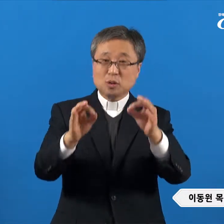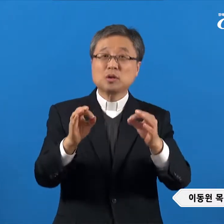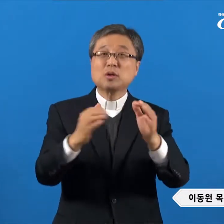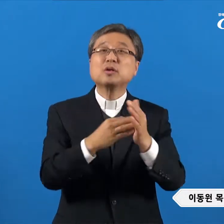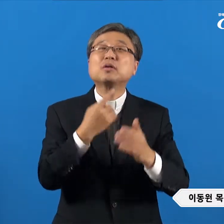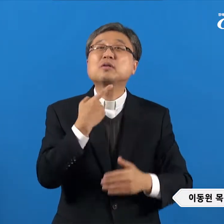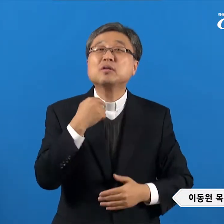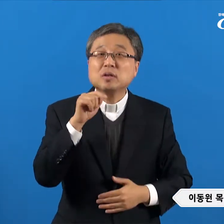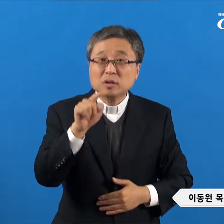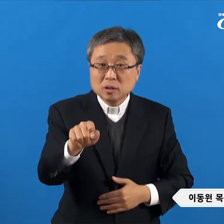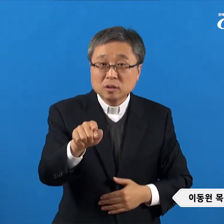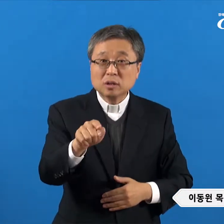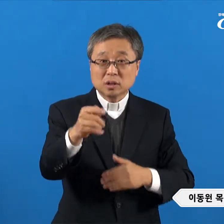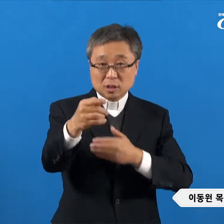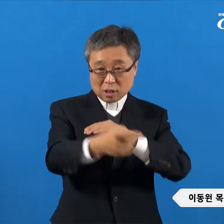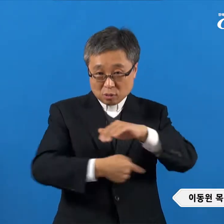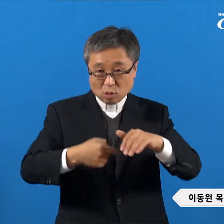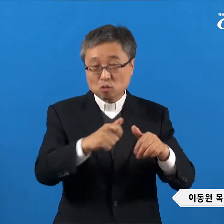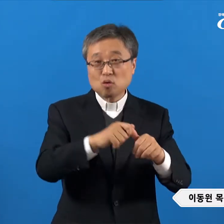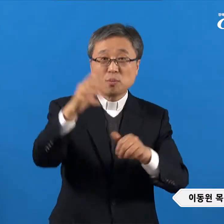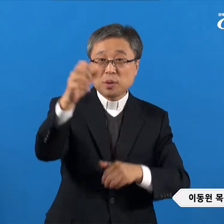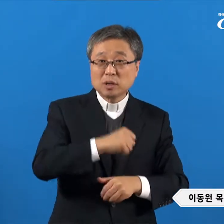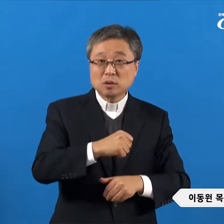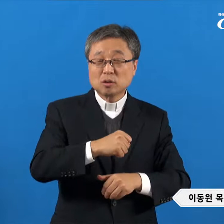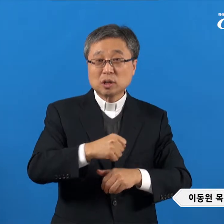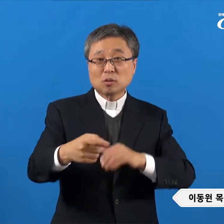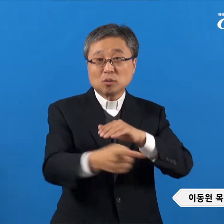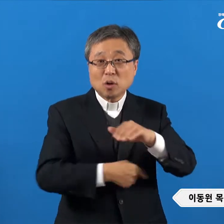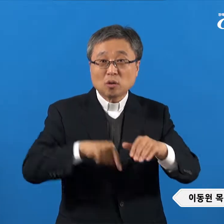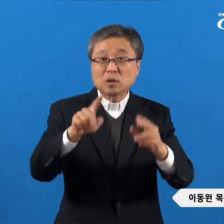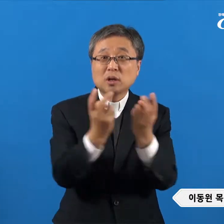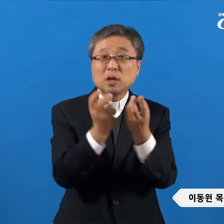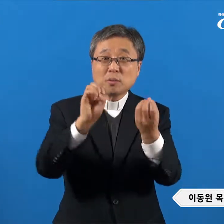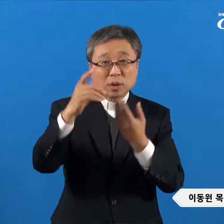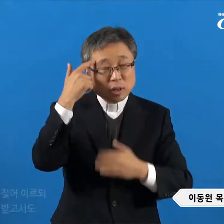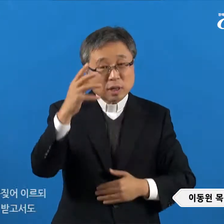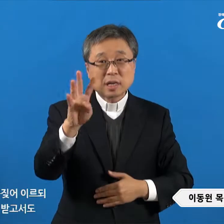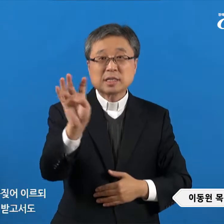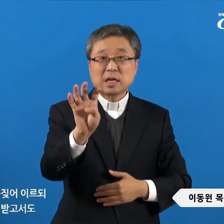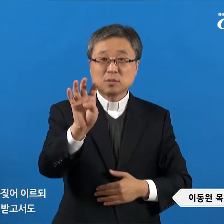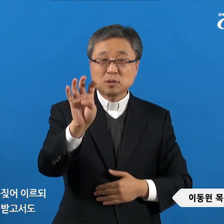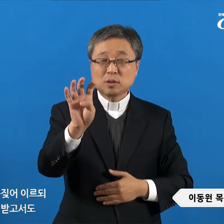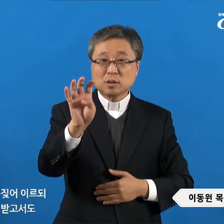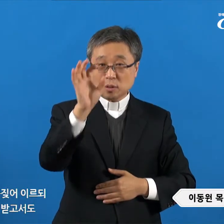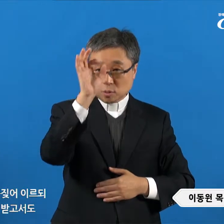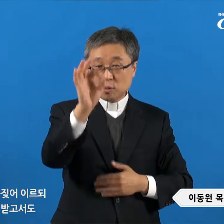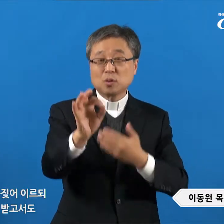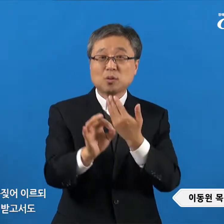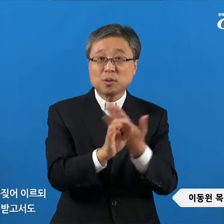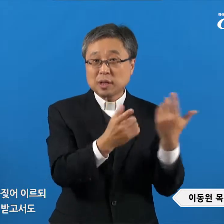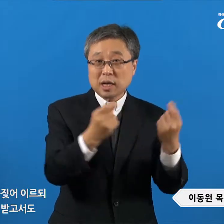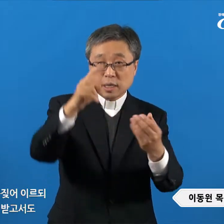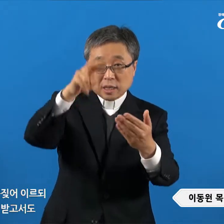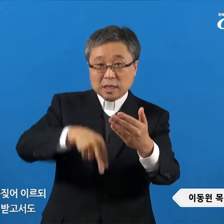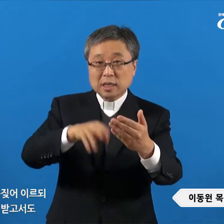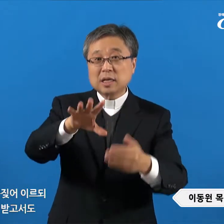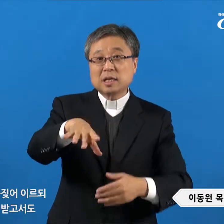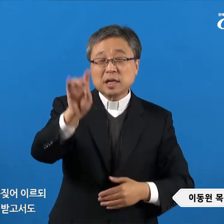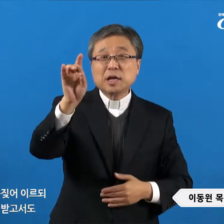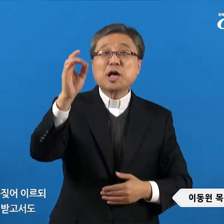강도가 구원받은 강도였어요. 그는 어떻게 반응했습니까? 40절입니다. 40절 다 같이 읽습니다. 시작.